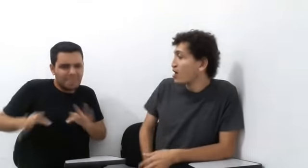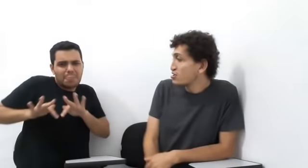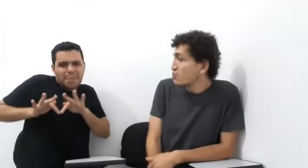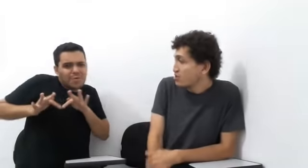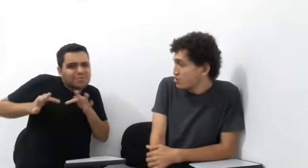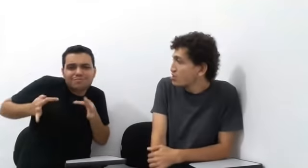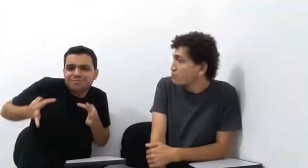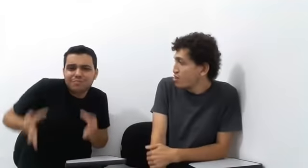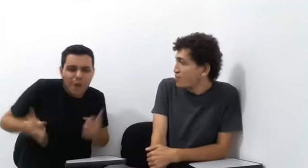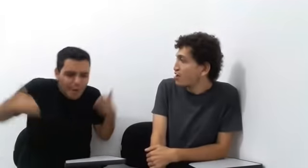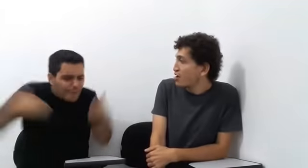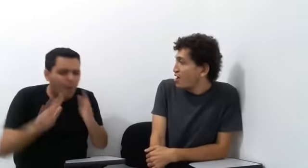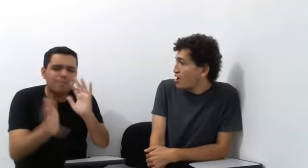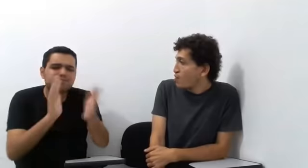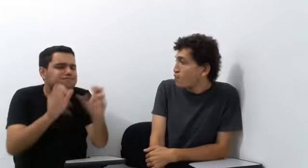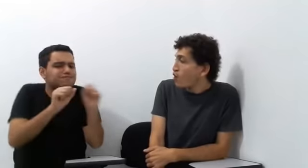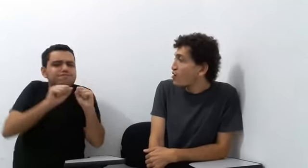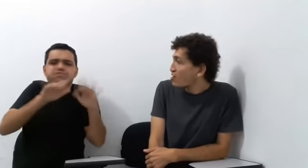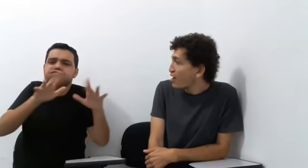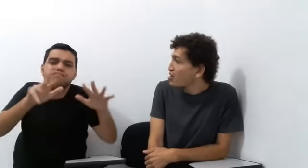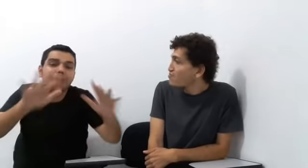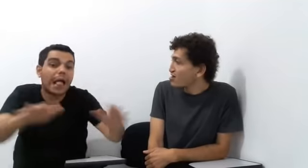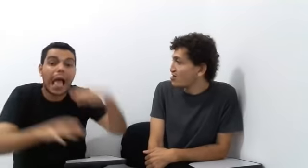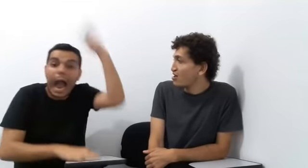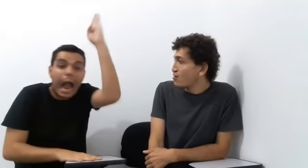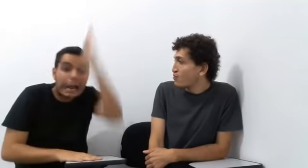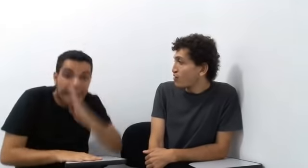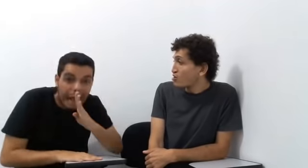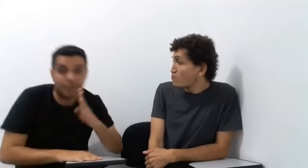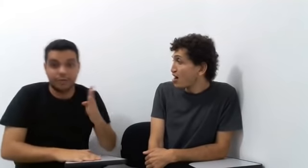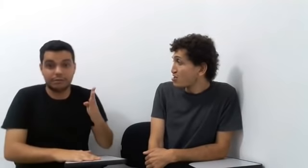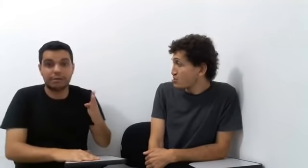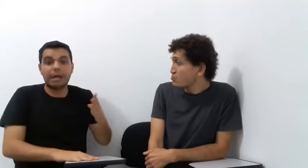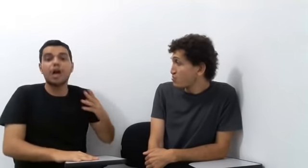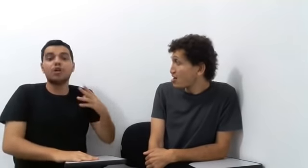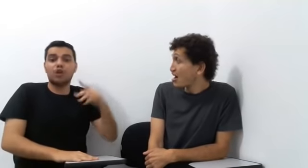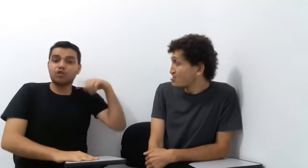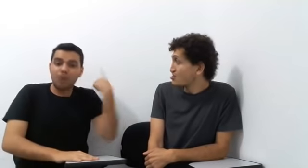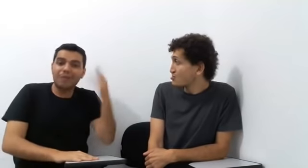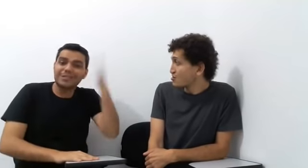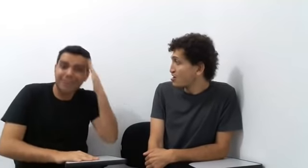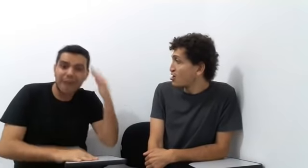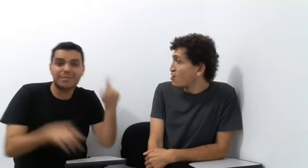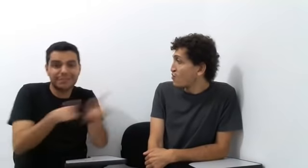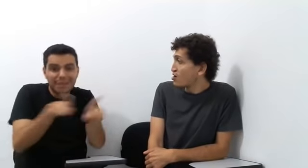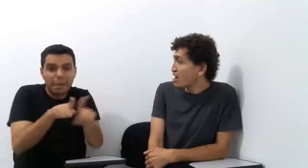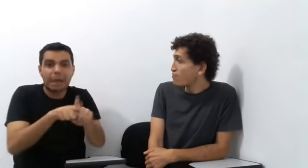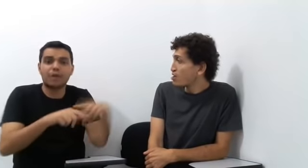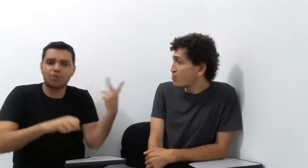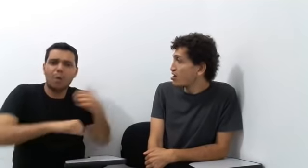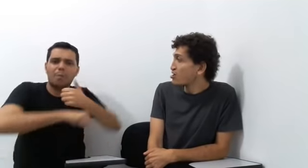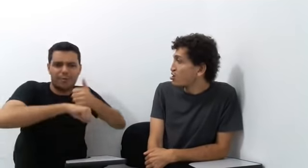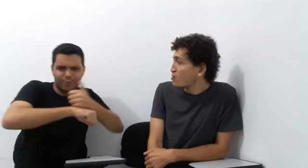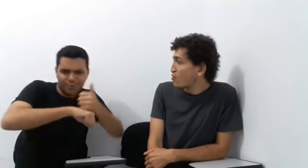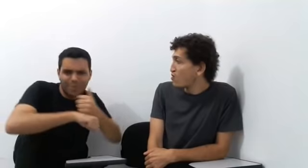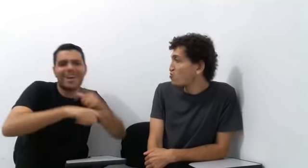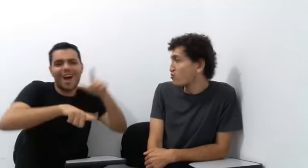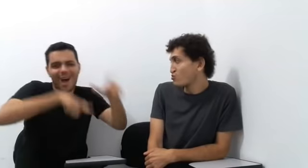Coração simples, né? O foco em dar Libras. Porque o Brasil, nós sabemos também, nós dois